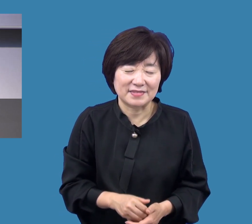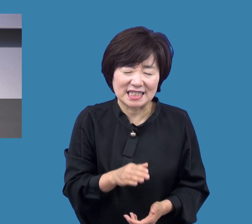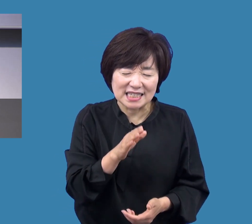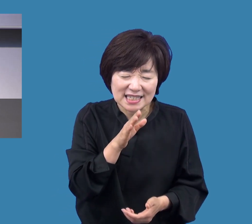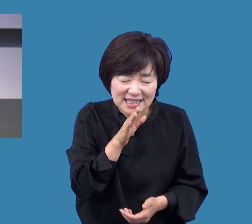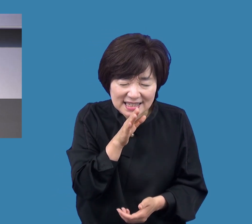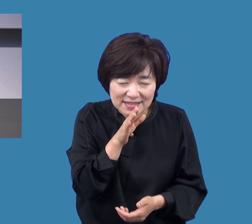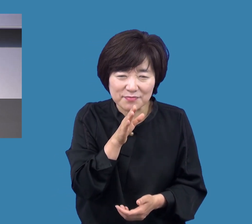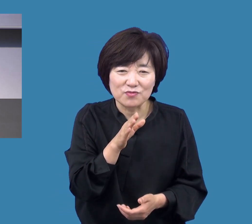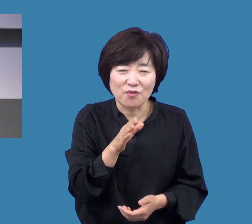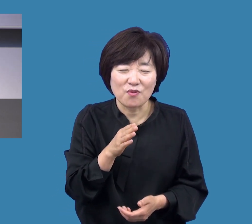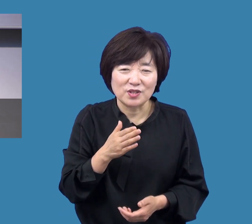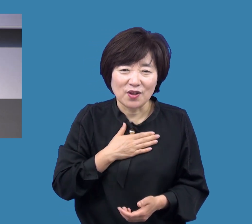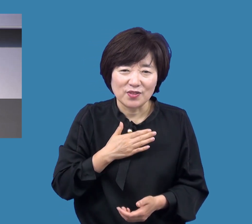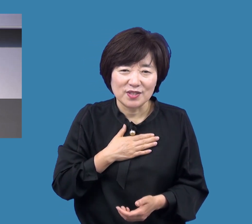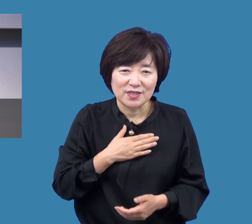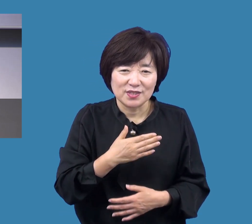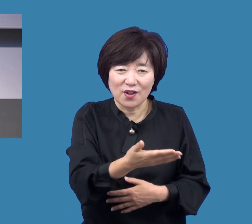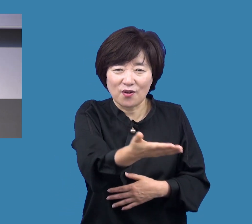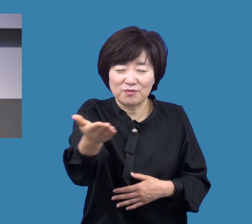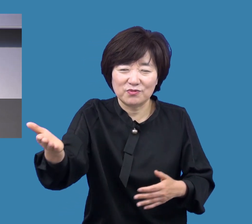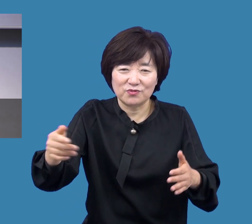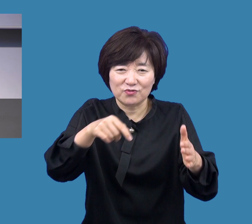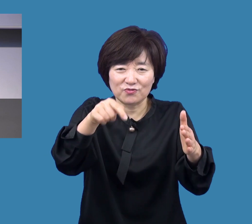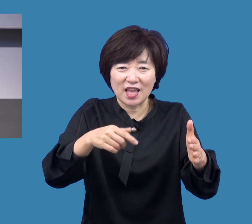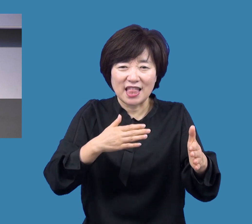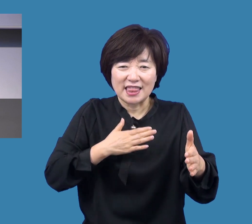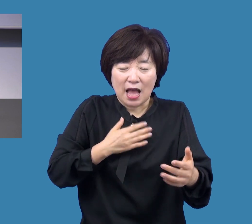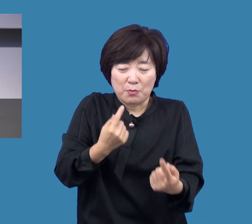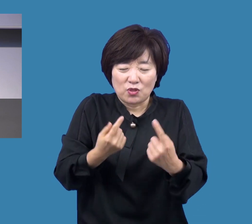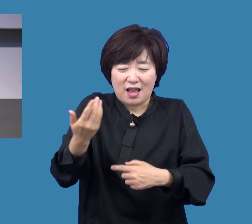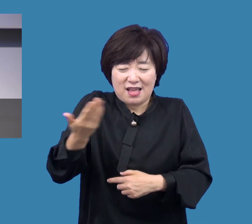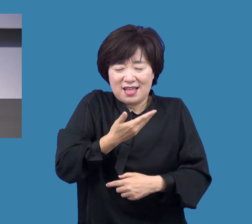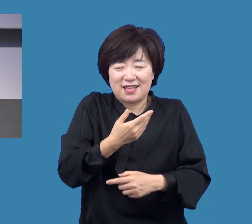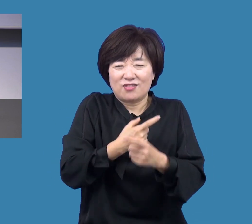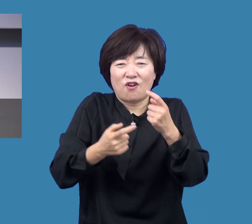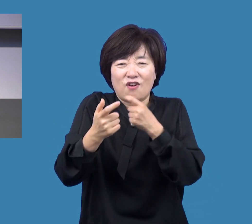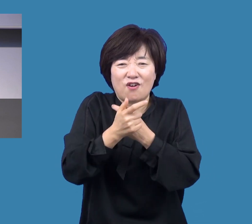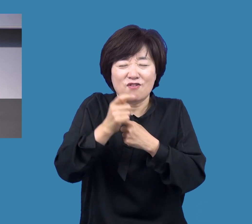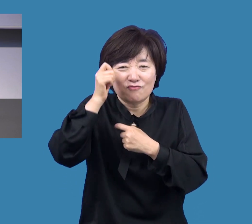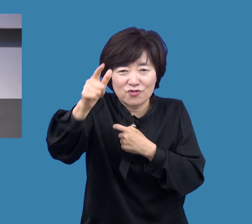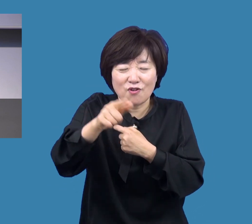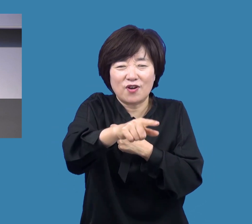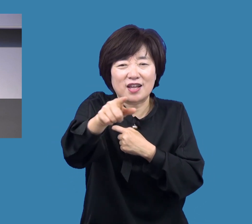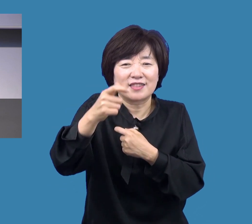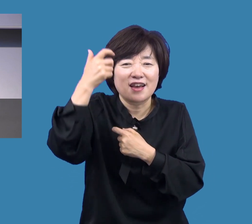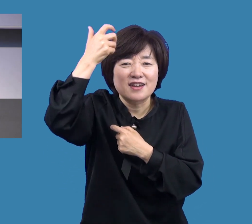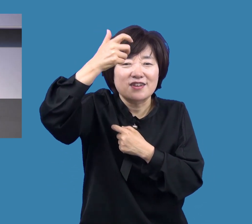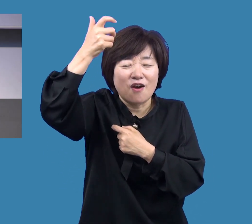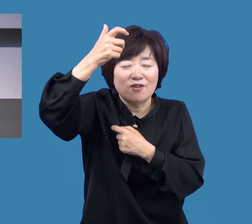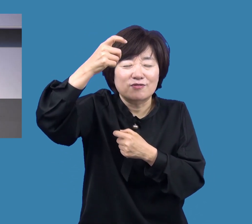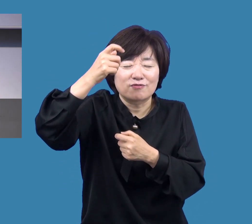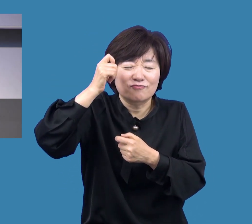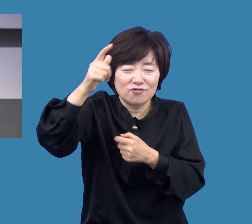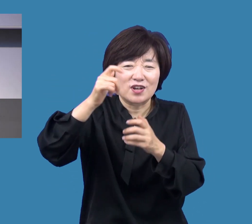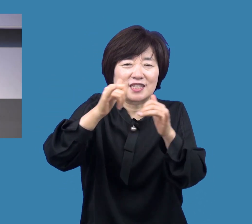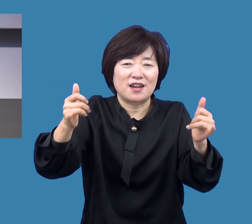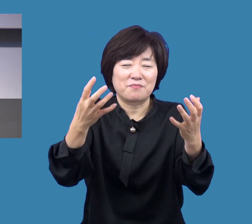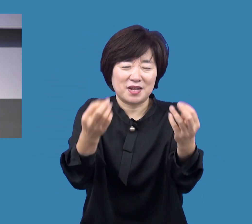진심으로 저는 여러분 가운데 저보다 더 성숙하고 저보다 더 영적인 사람들이 많이 나왔으면